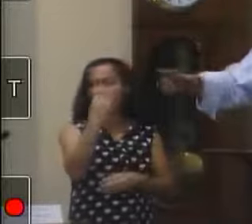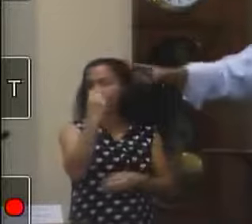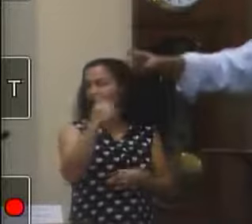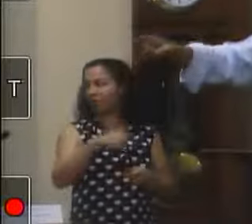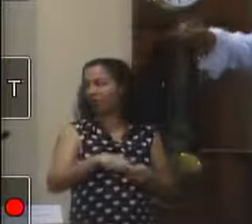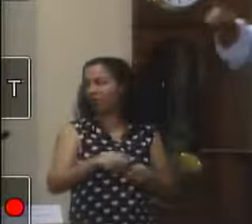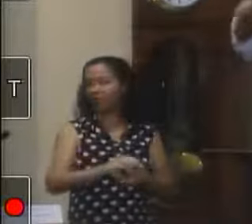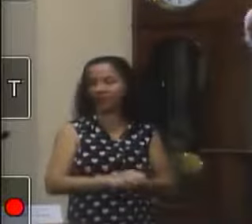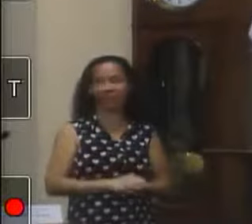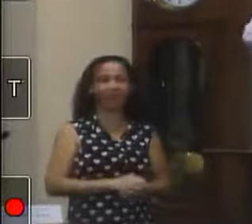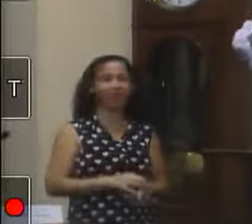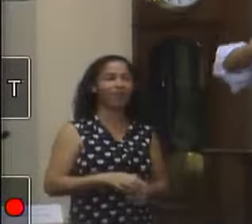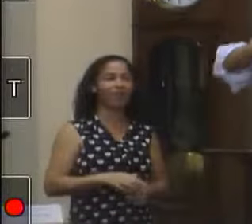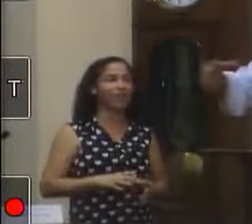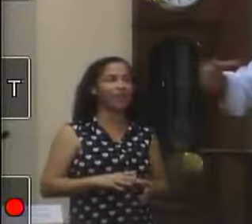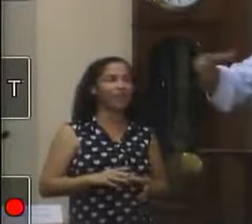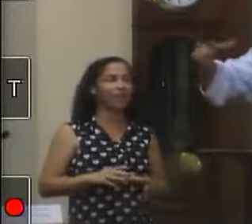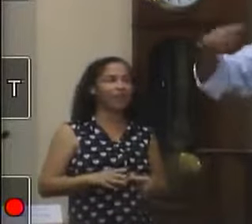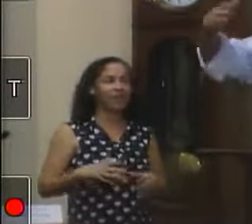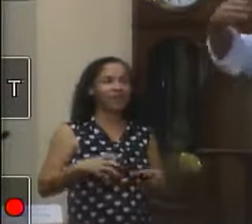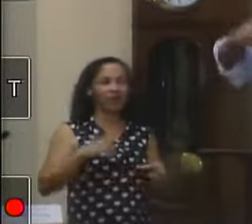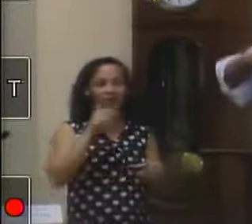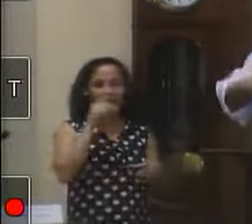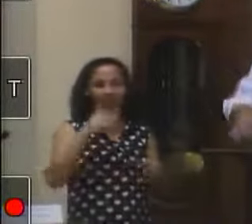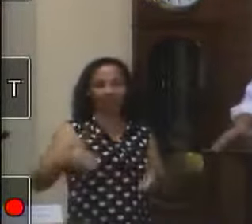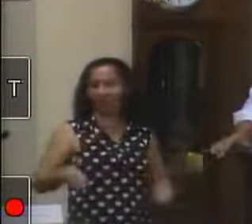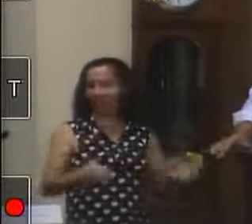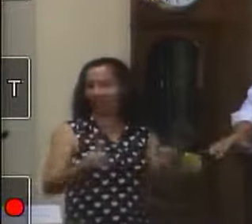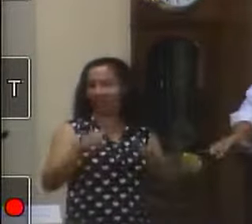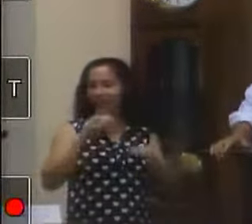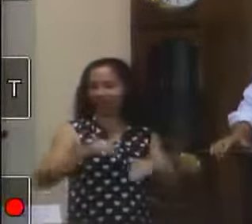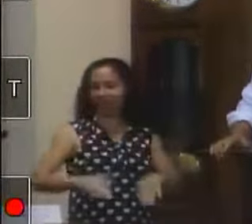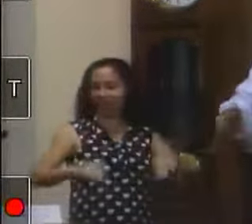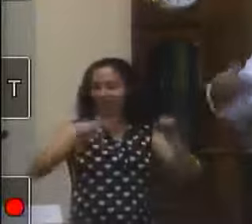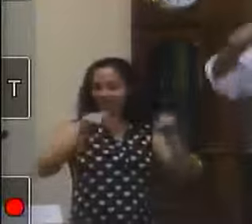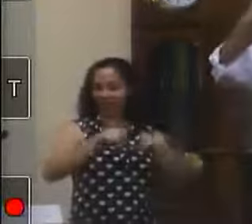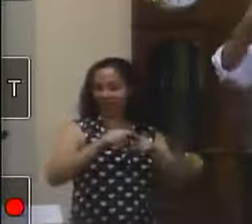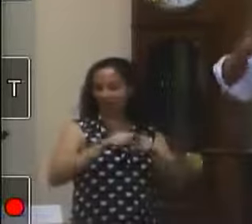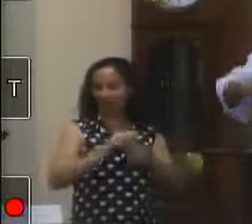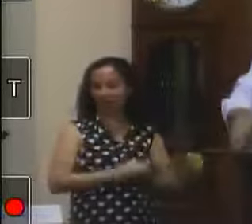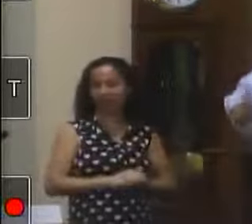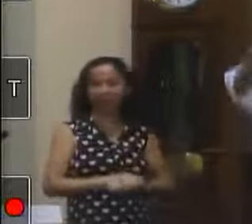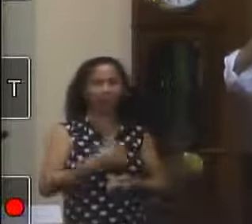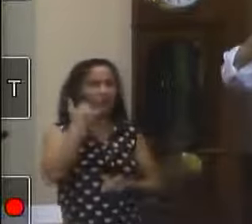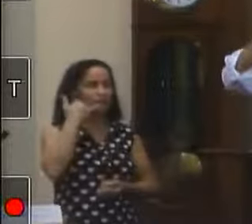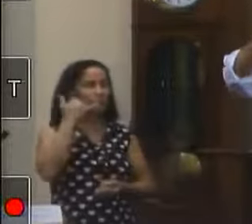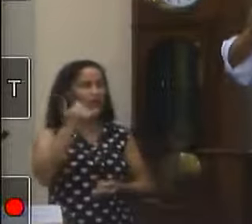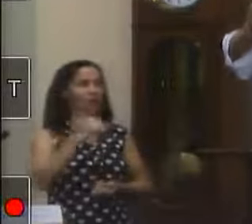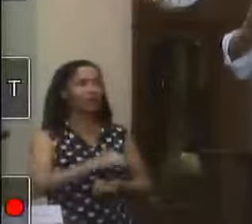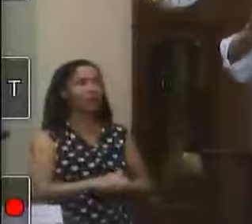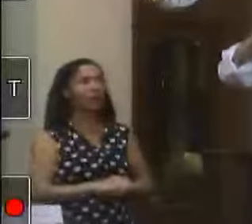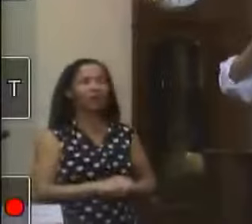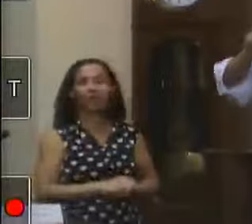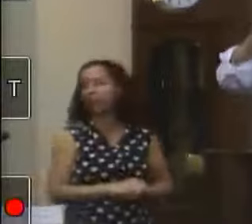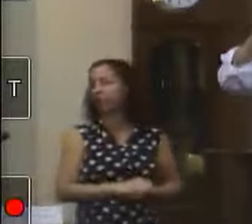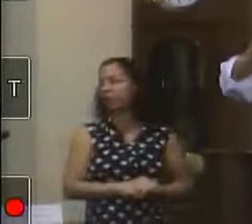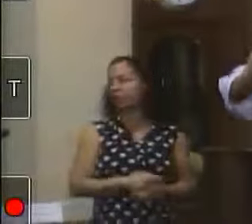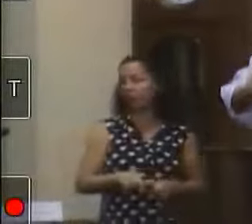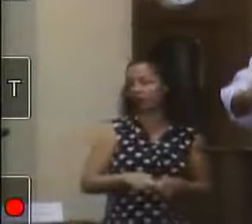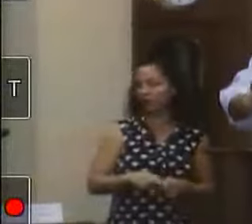Estava completamente fechado e assoreado o volume de água do Rio da Passagem. Eu liguei para o César, isso foi no dia